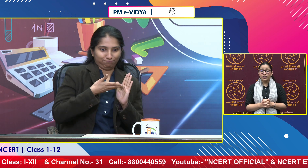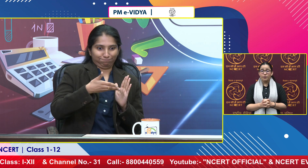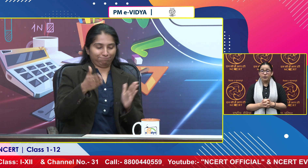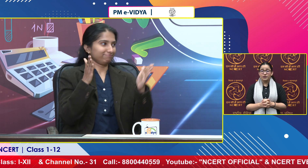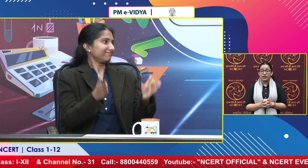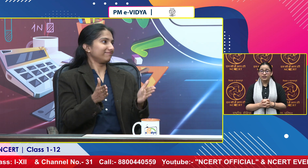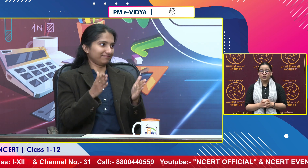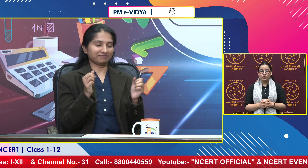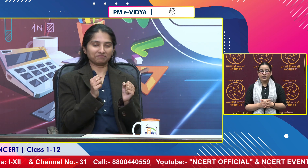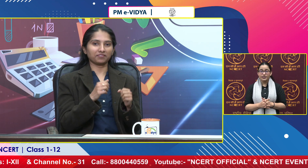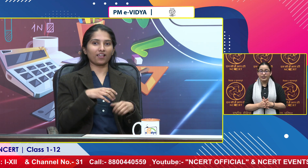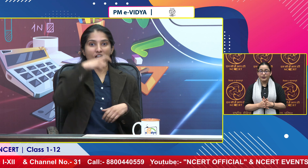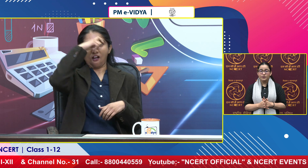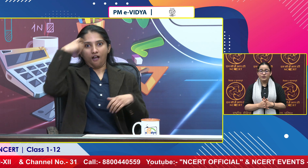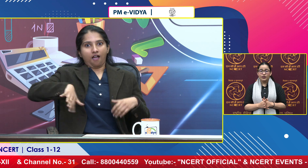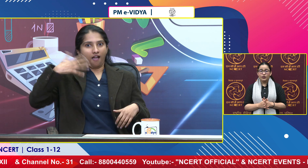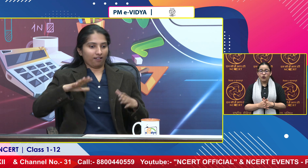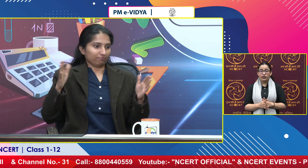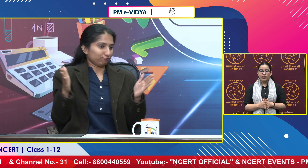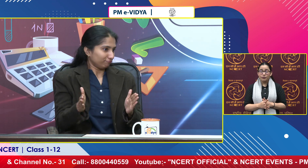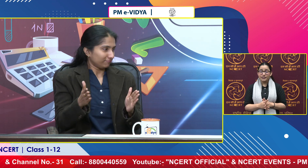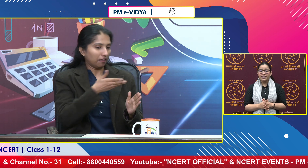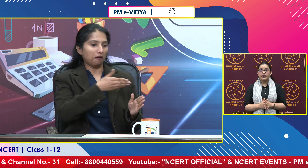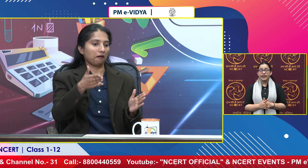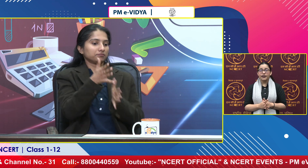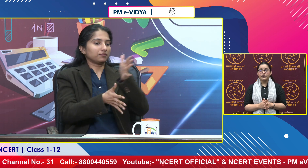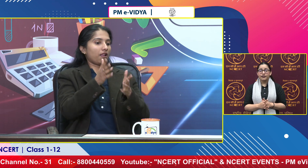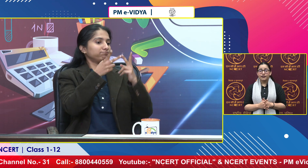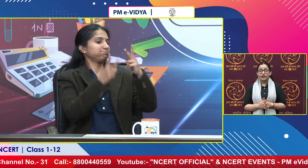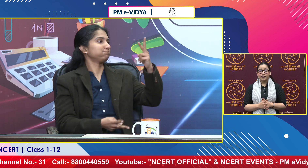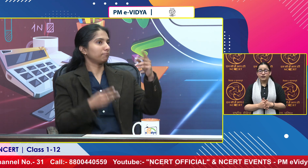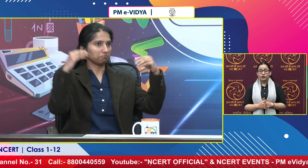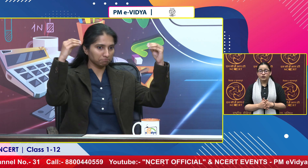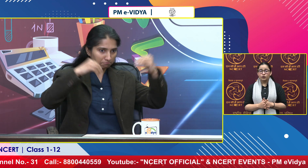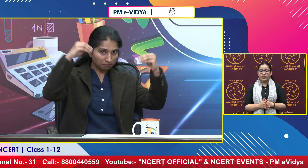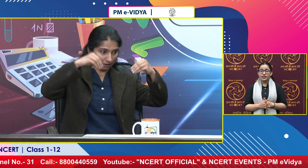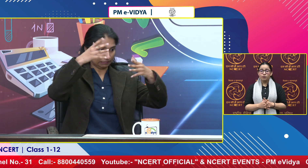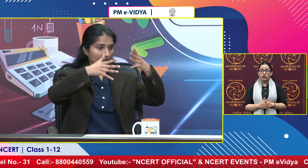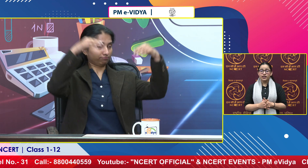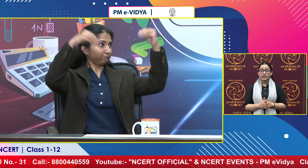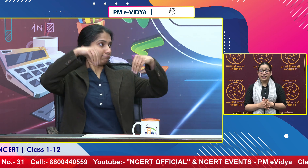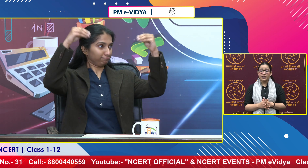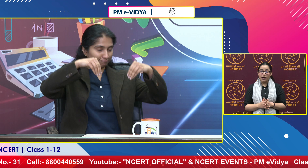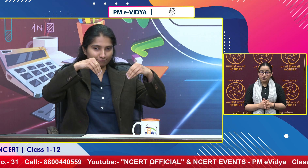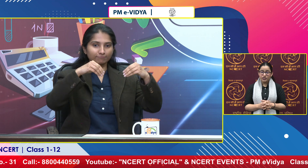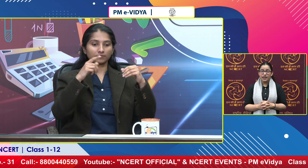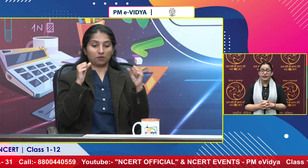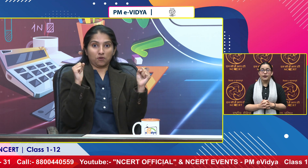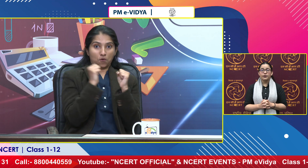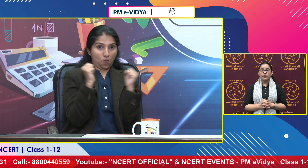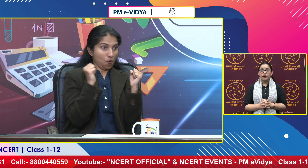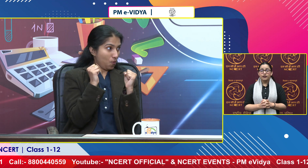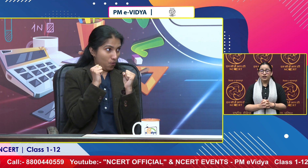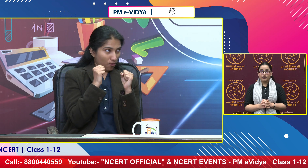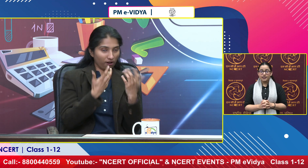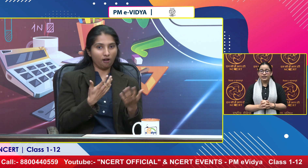ठंड, क्योंकि यहाँ पे में भी ज़्यादा ठंड होती है इसलिए। और गर्मी का साइन ये है। तो ऐसे ही बहुत सारे साइन है। ये बारिश का साइन